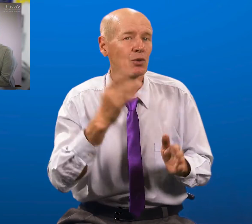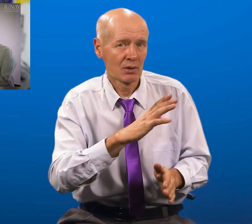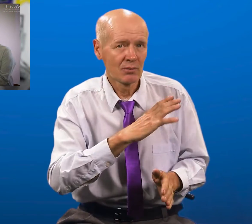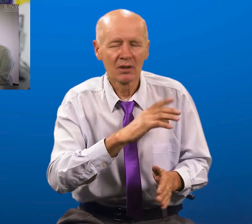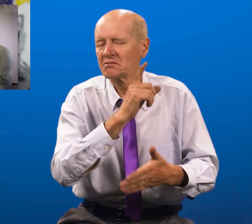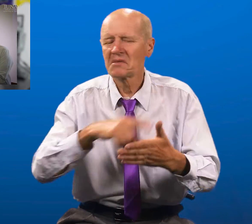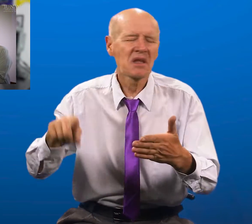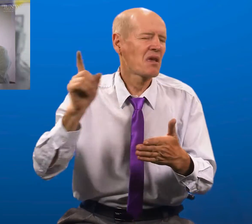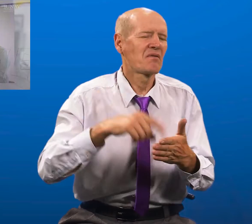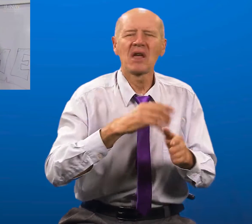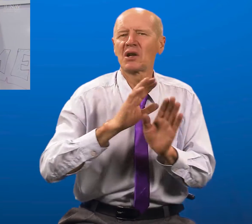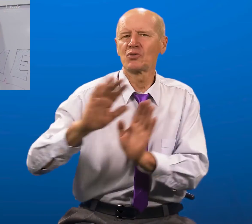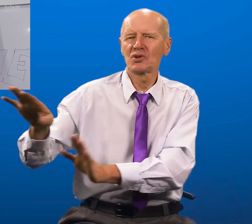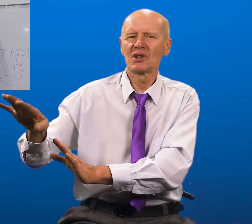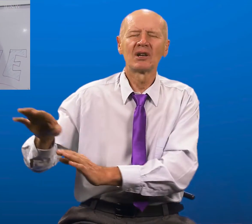которые были неверующими.